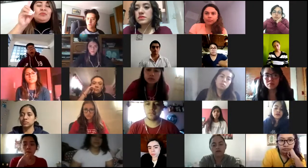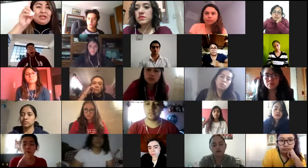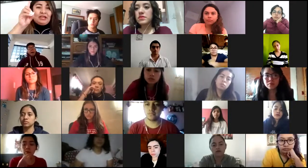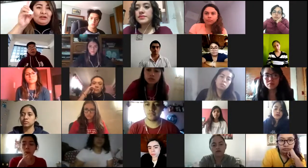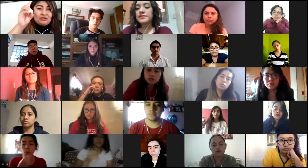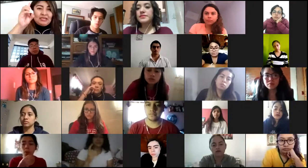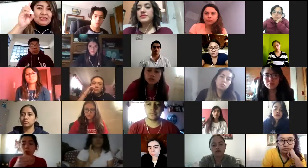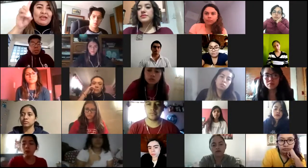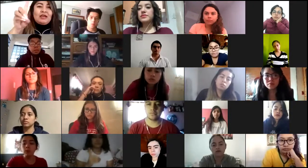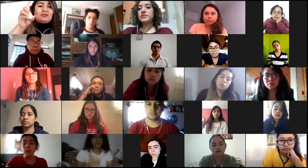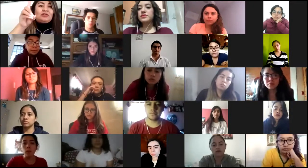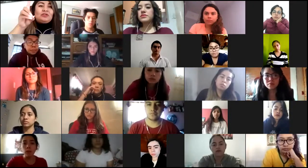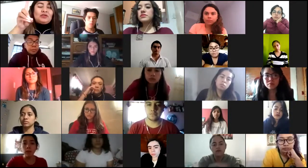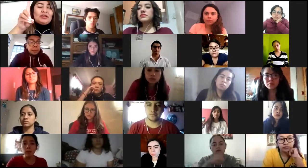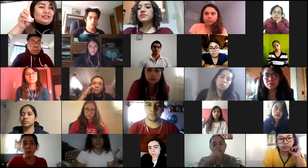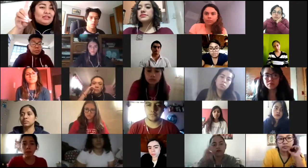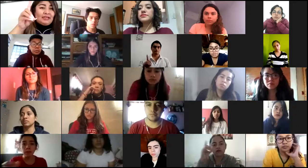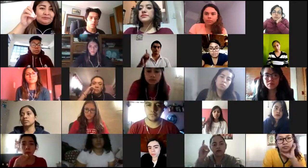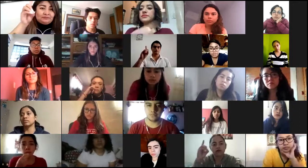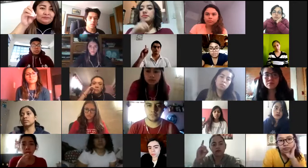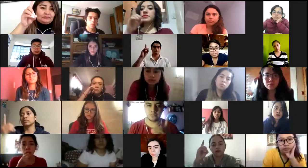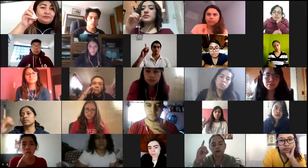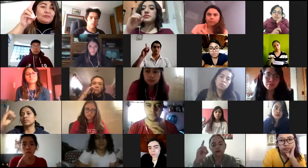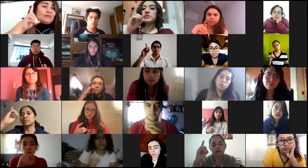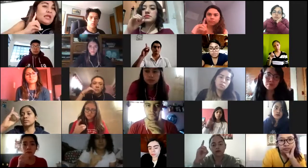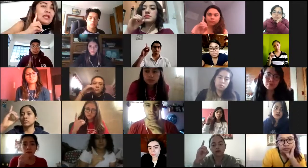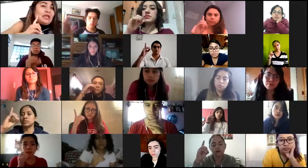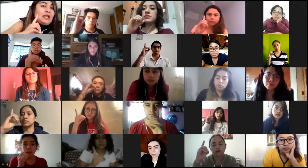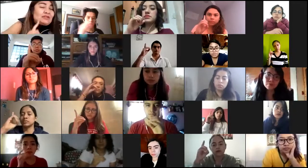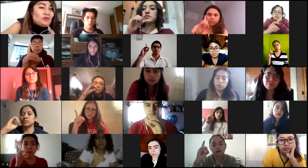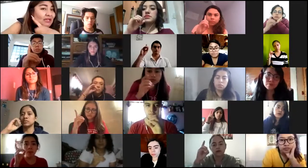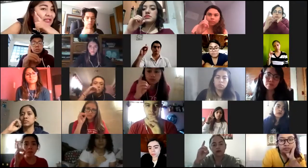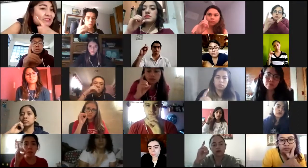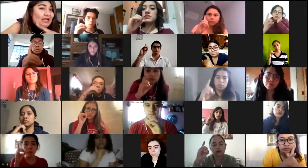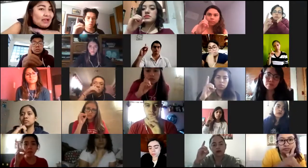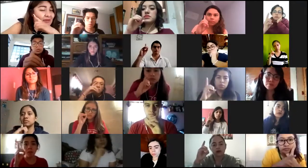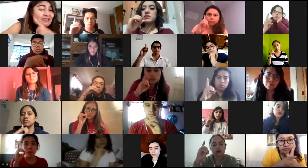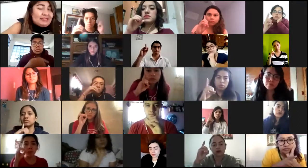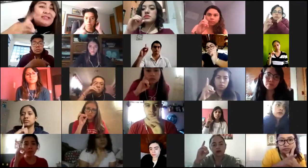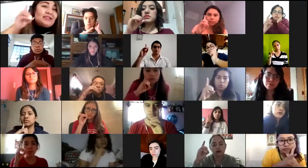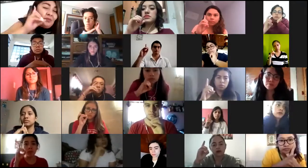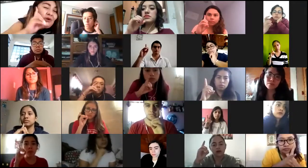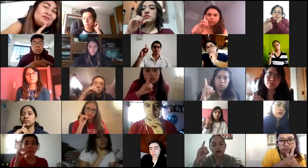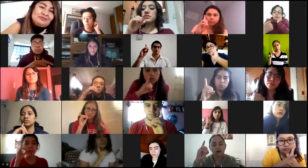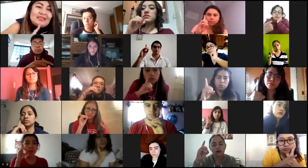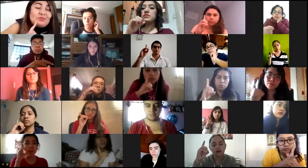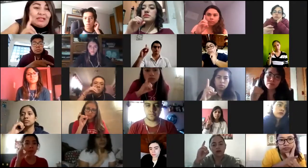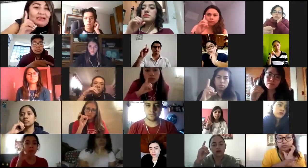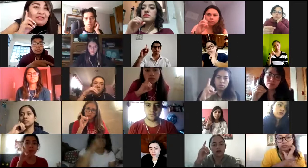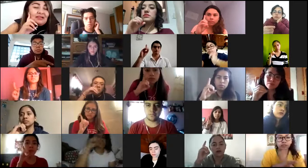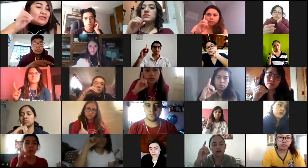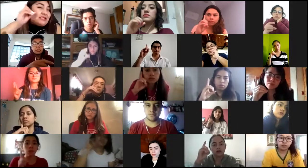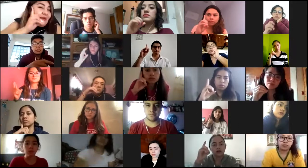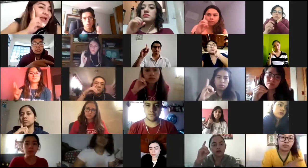ser mujer o seña, todos con la letra D. Y las mujeres, a veces, bueno, las